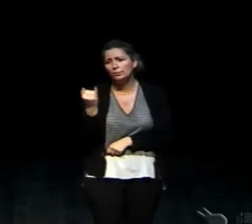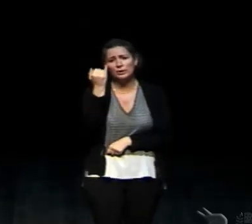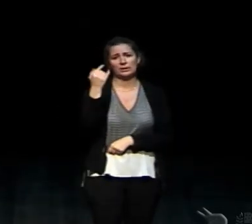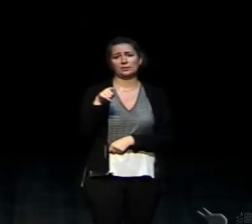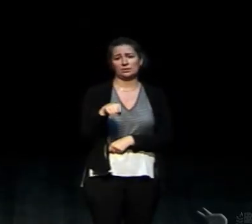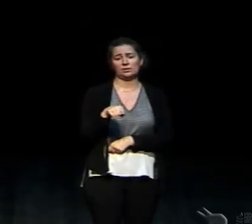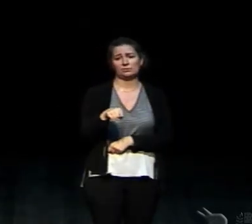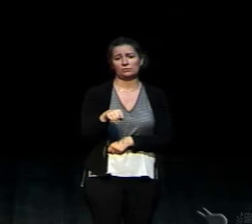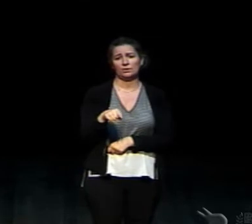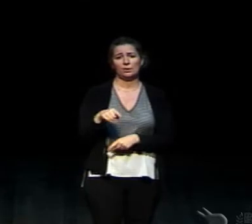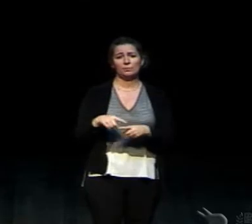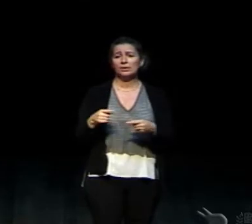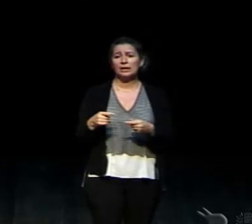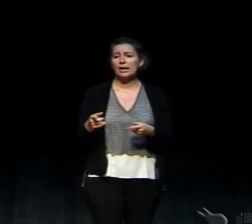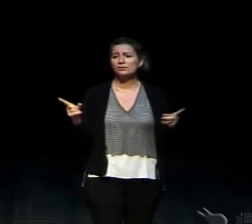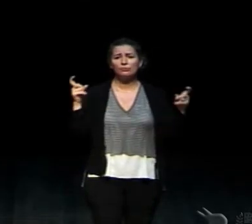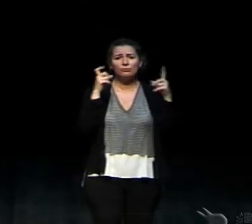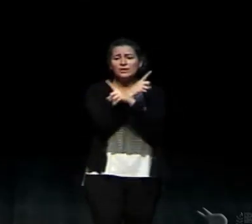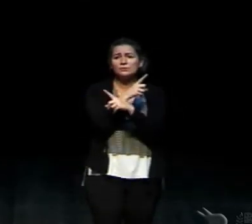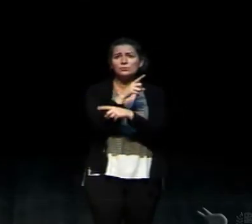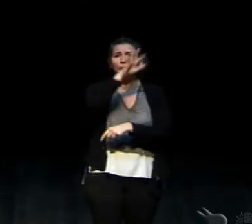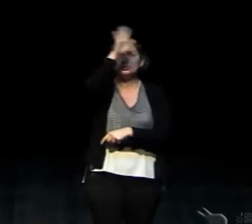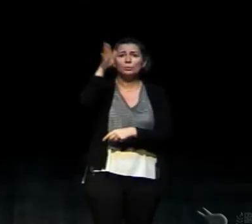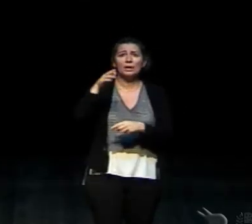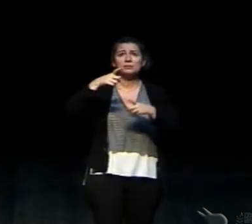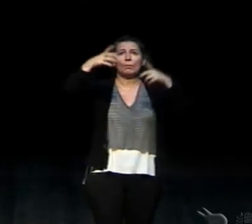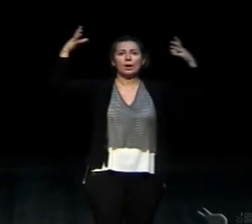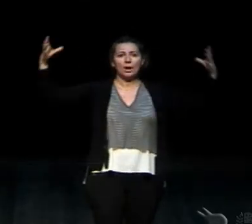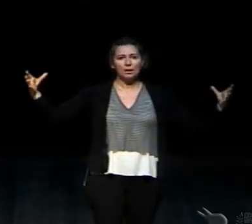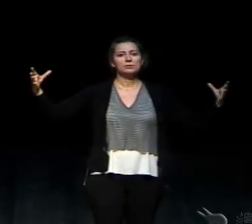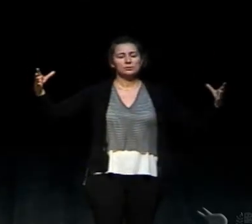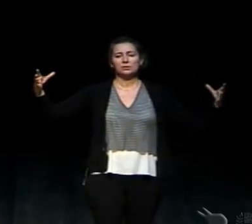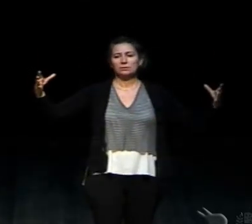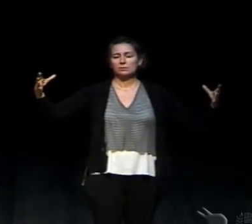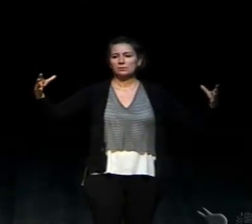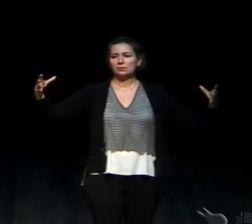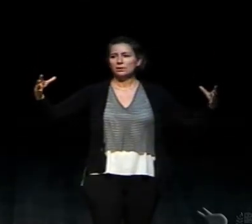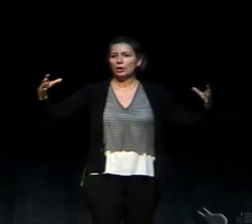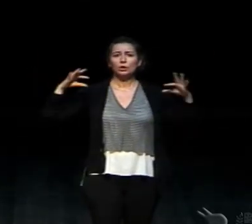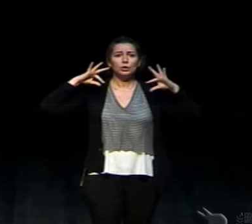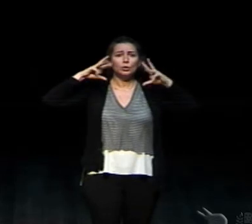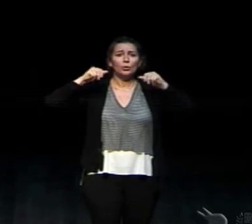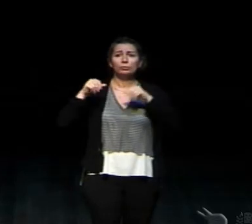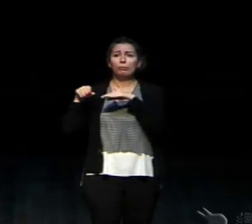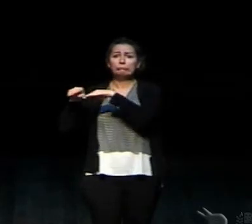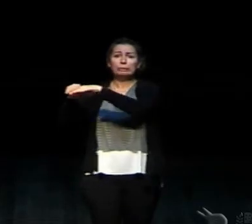precisa aceitar e repassar essas variações para os alunos, porque o Brasil é um território extremamente